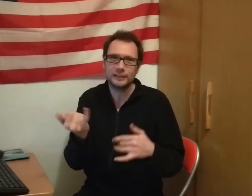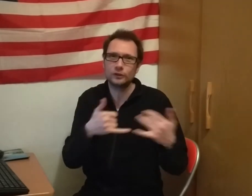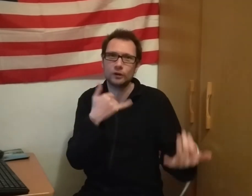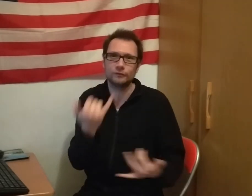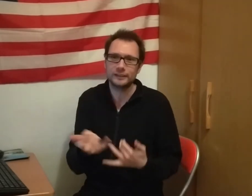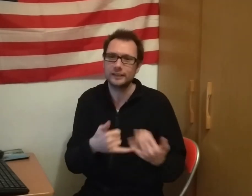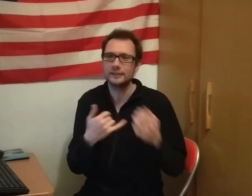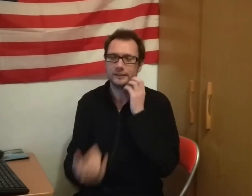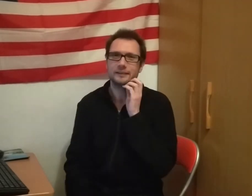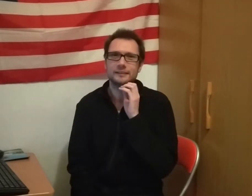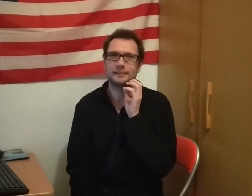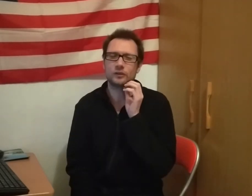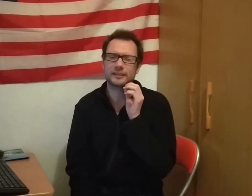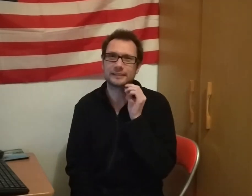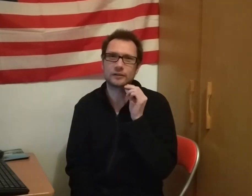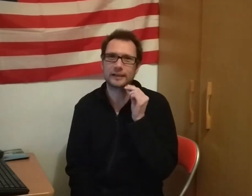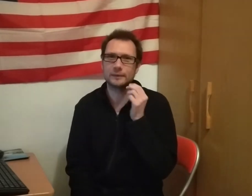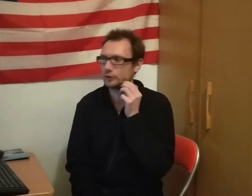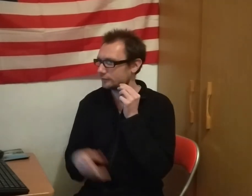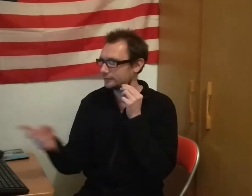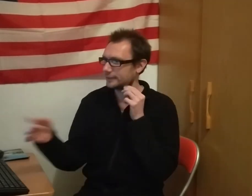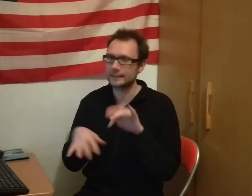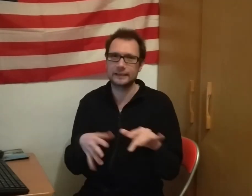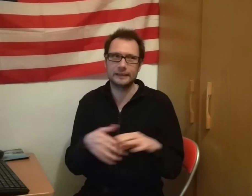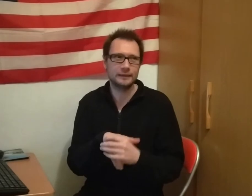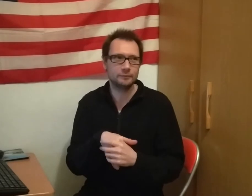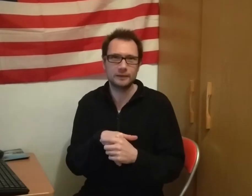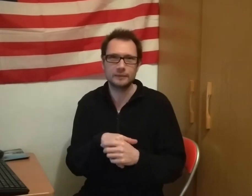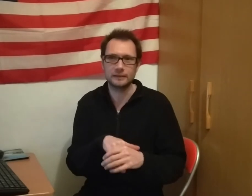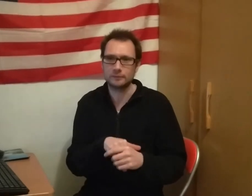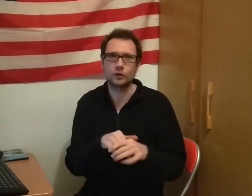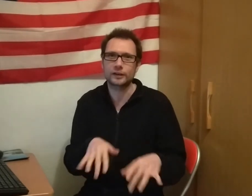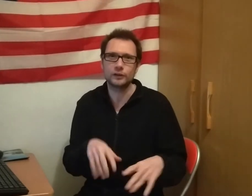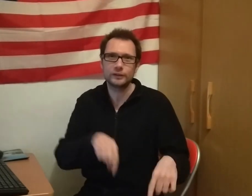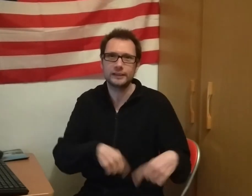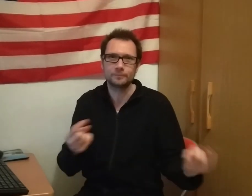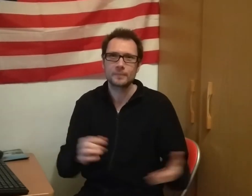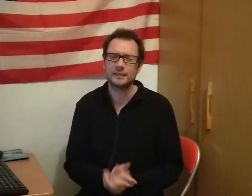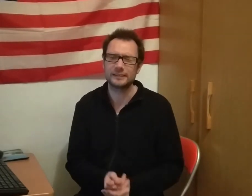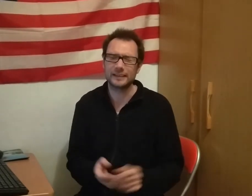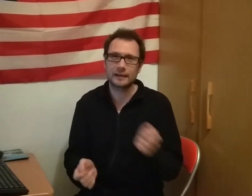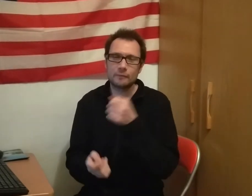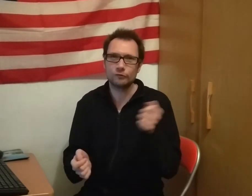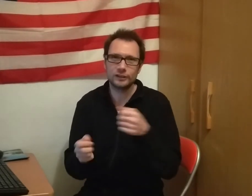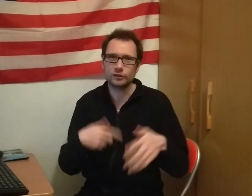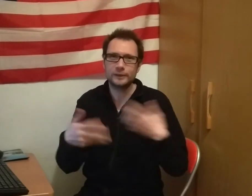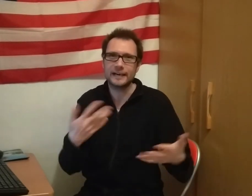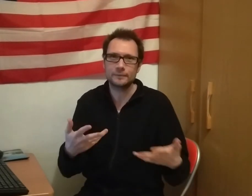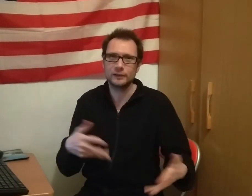vídeo, me lo envíen. Y lo que sea, ¿ok? Le puedo dejar mi correo y si quiere grabamos un vídeo explicármelo